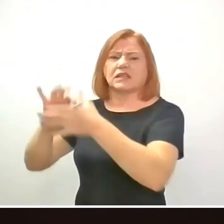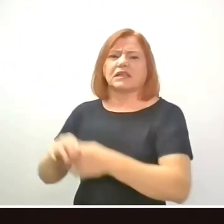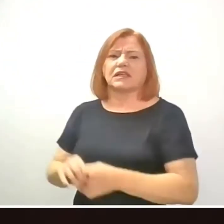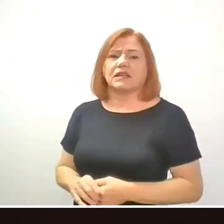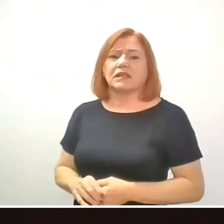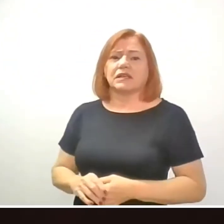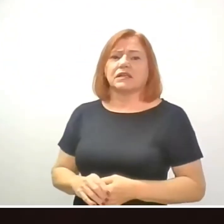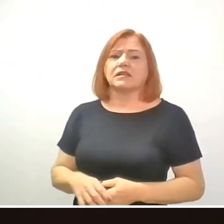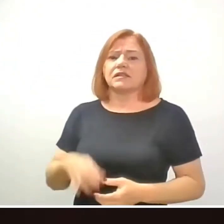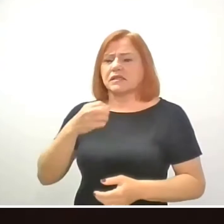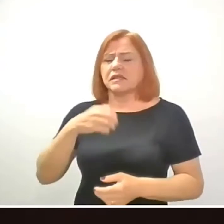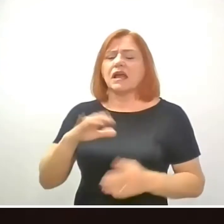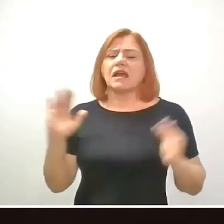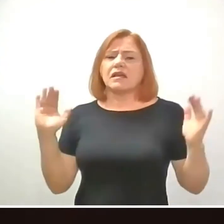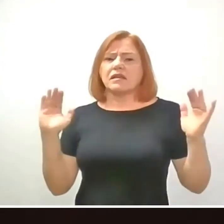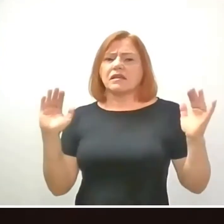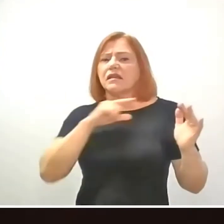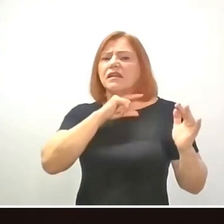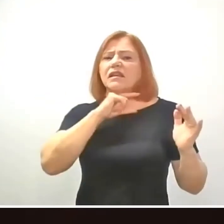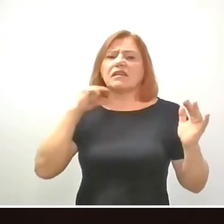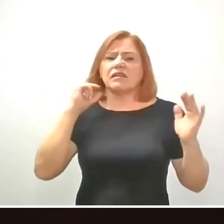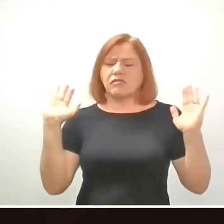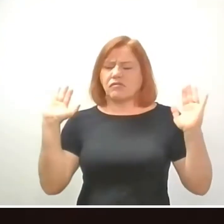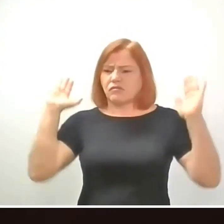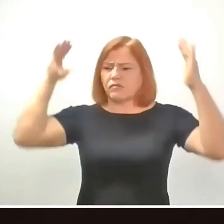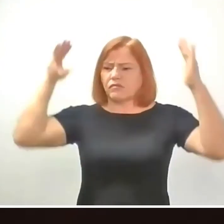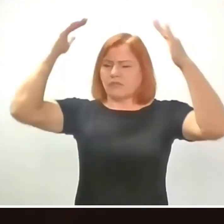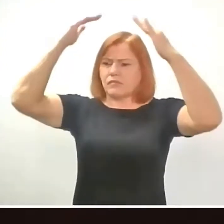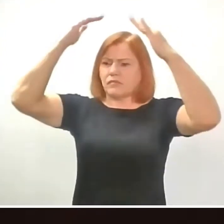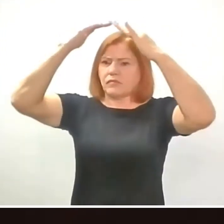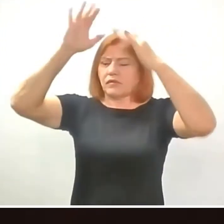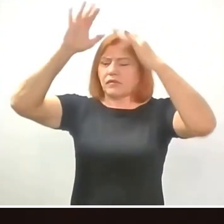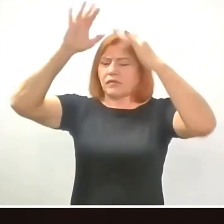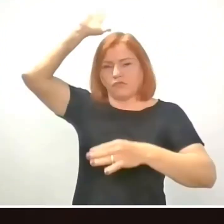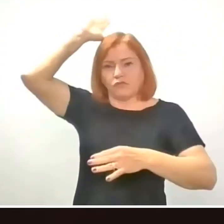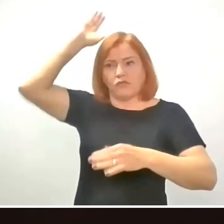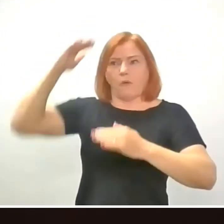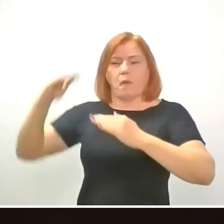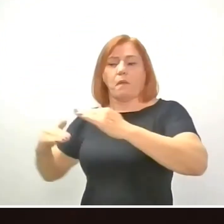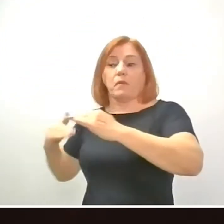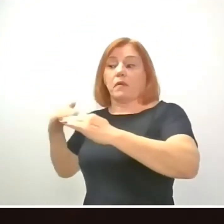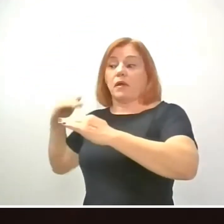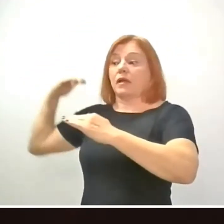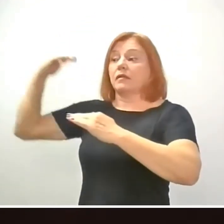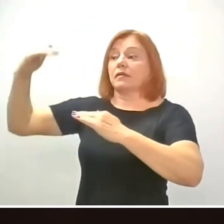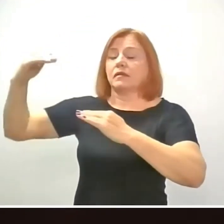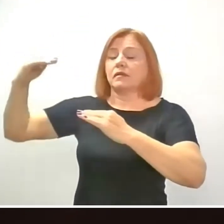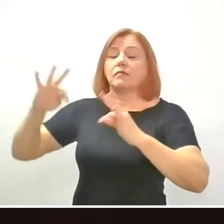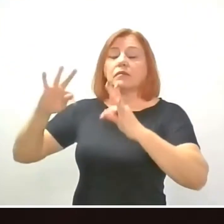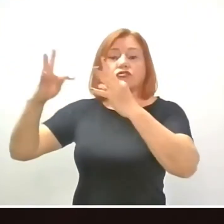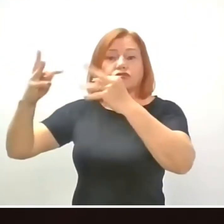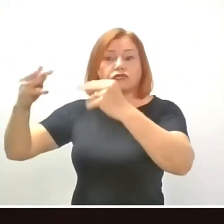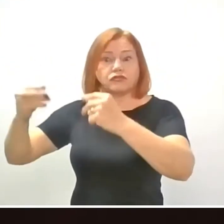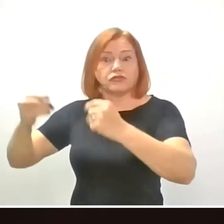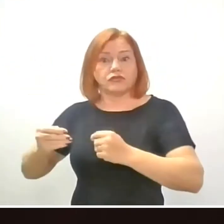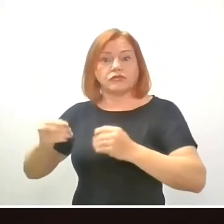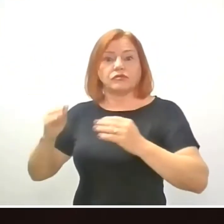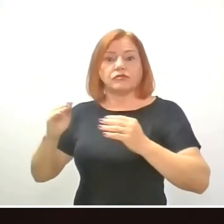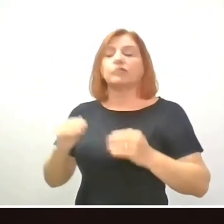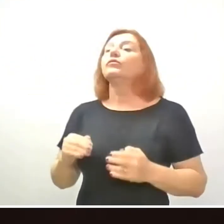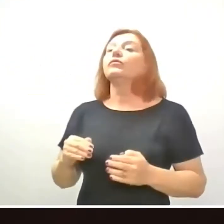tendo ascendência sobre todos os demais bispos, e assim foi surgindo o papado, tá?